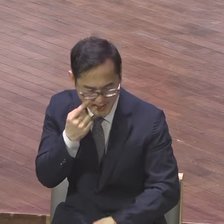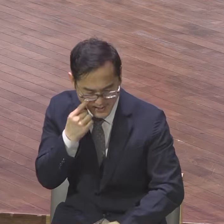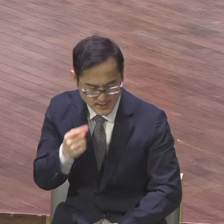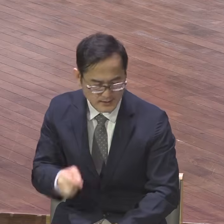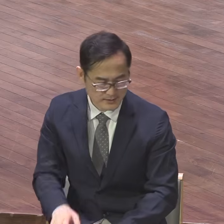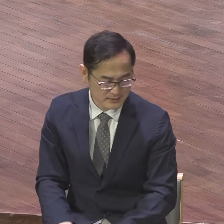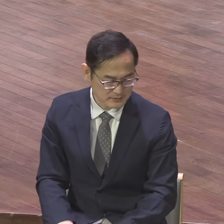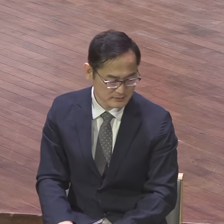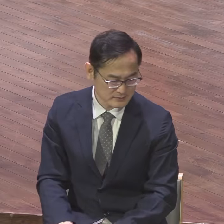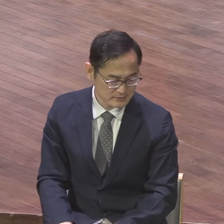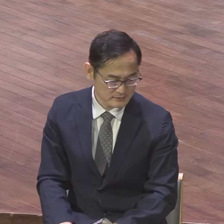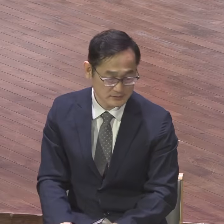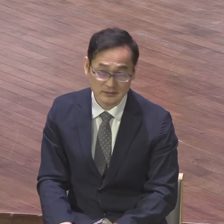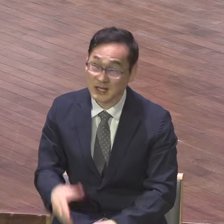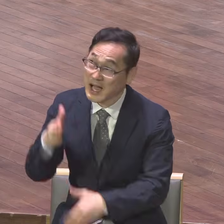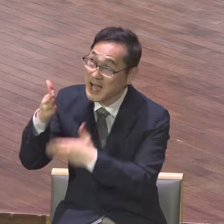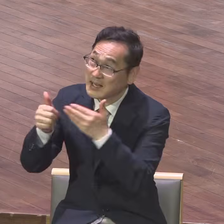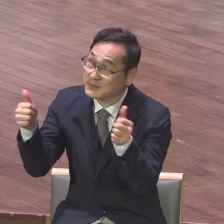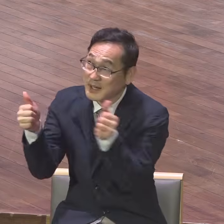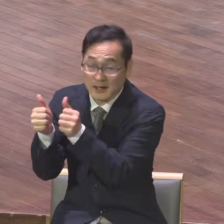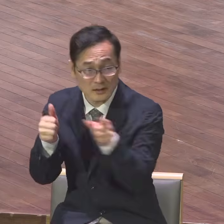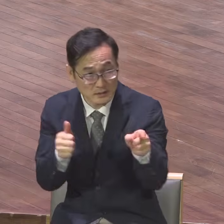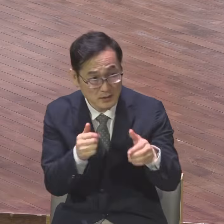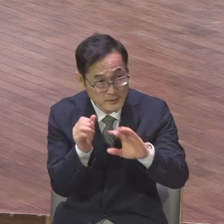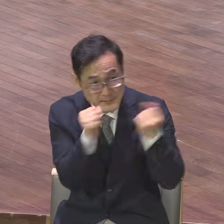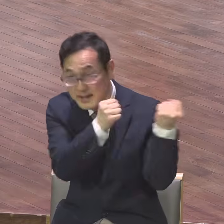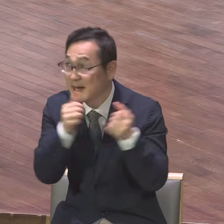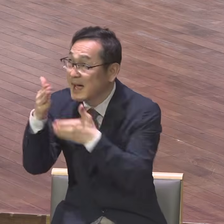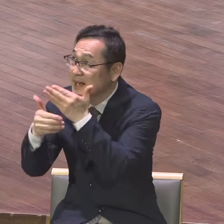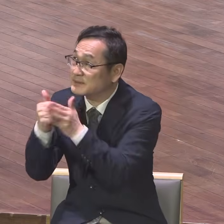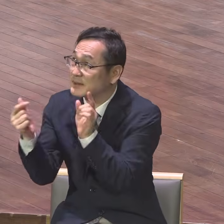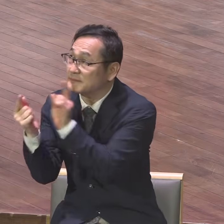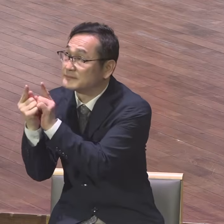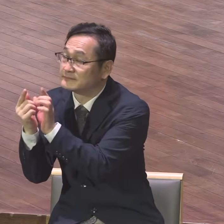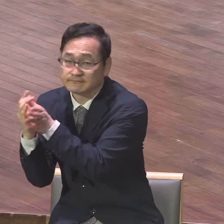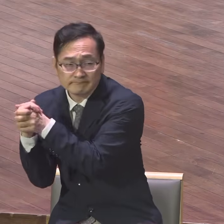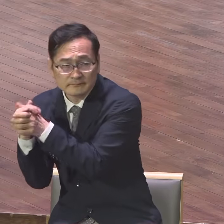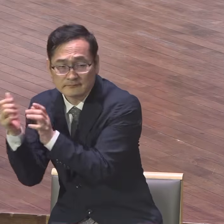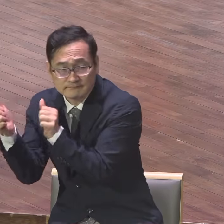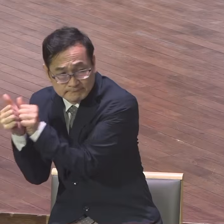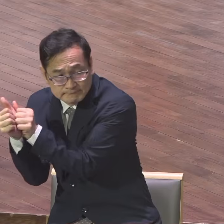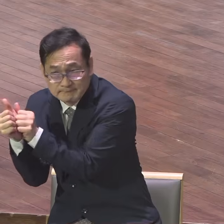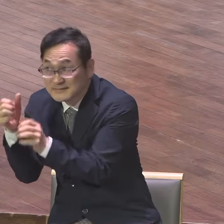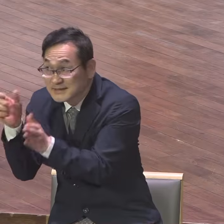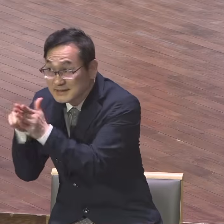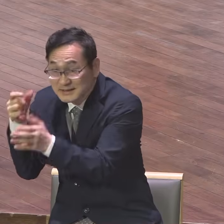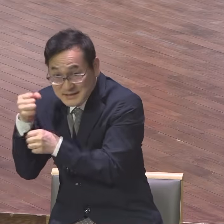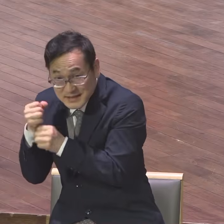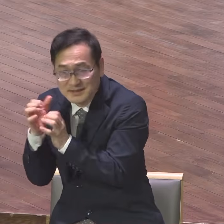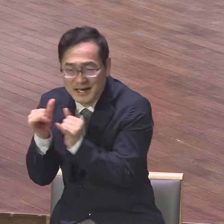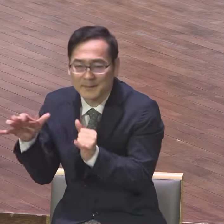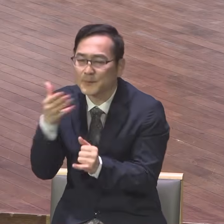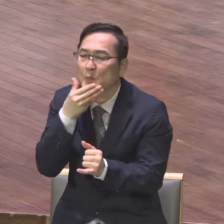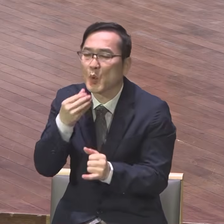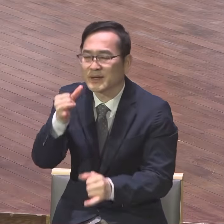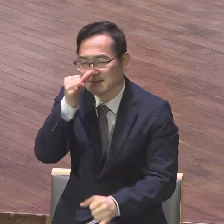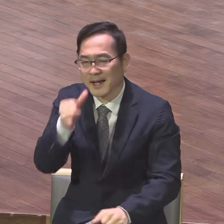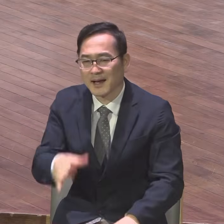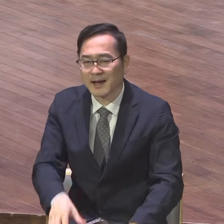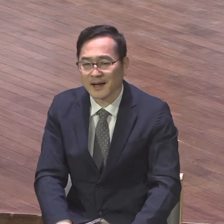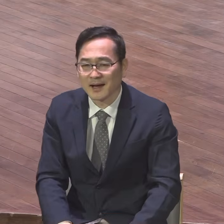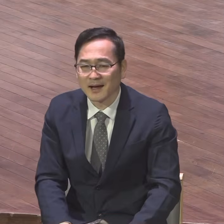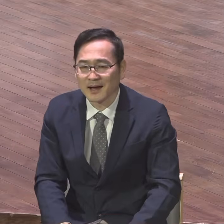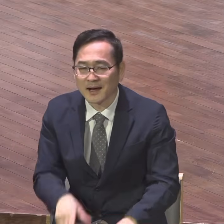복이 있도다. 그에게 피해라. 문제 왔냐? 그에게 피해라. 그리스도 예수 앞에. 아멘. 영계